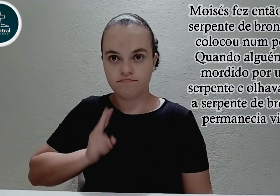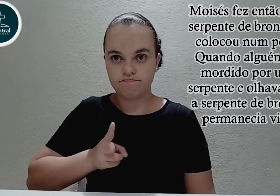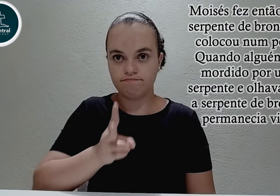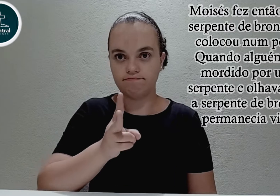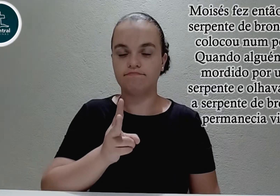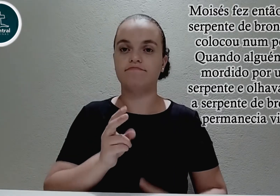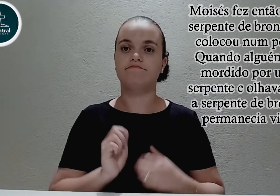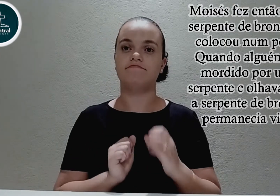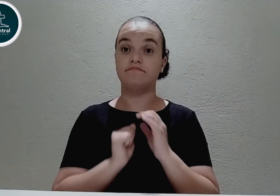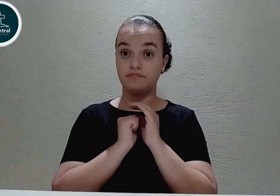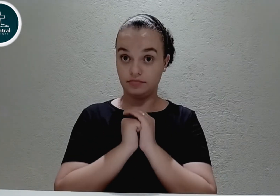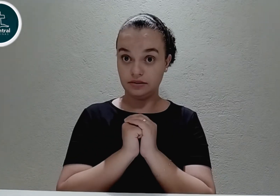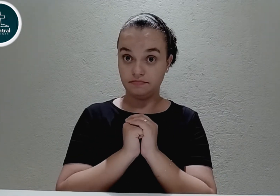bronze, permanecia vivo.